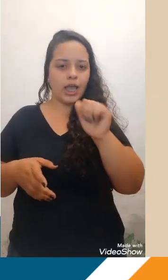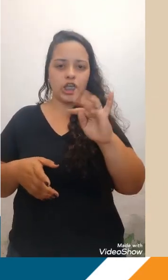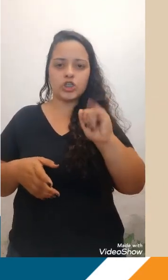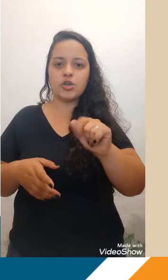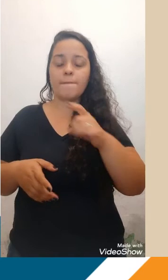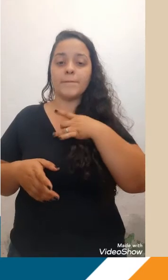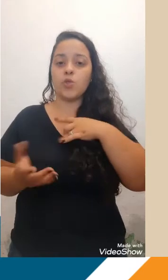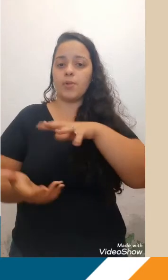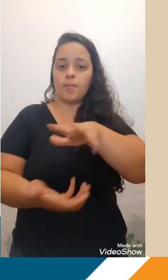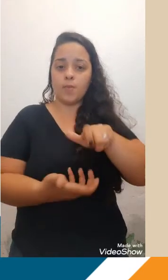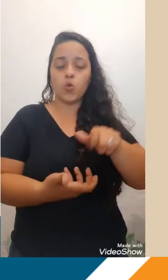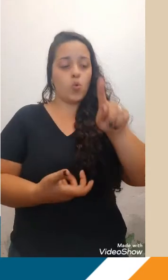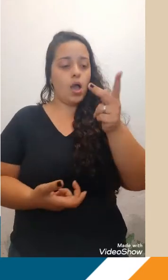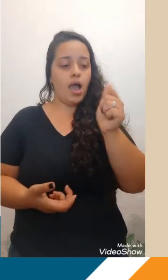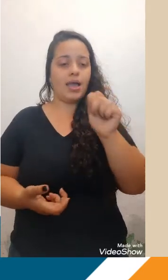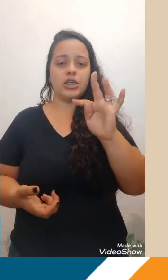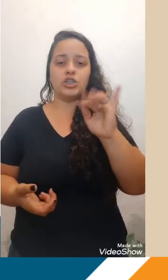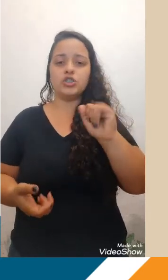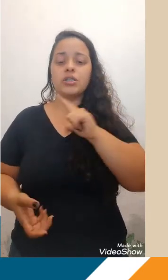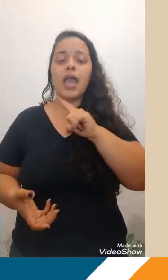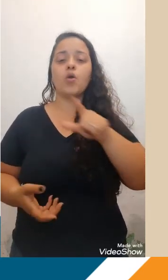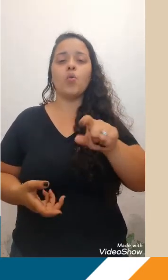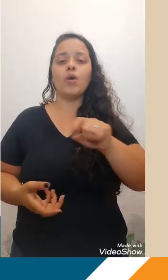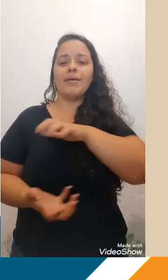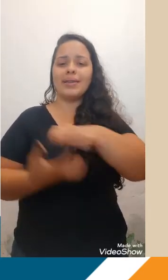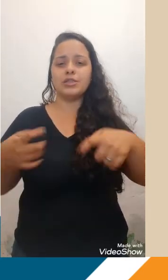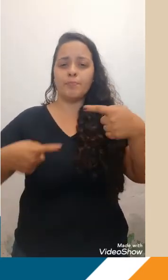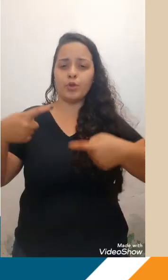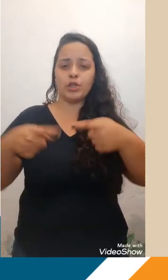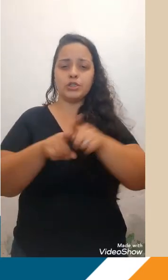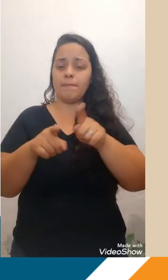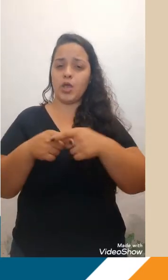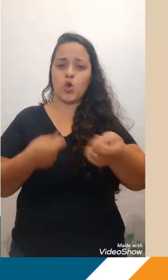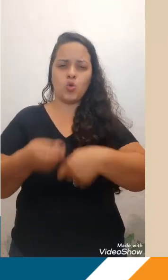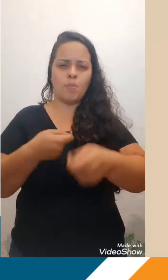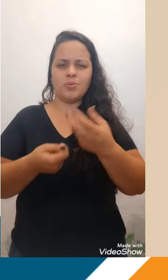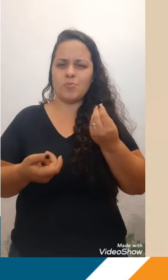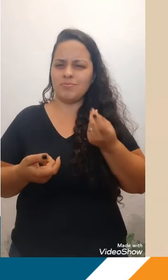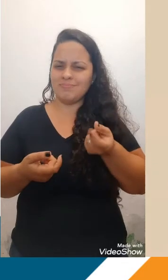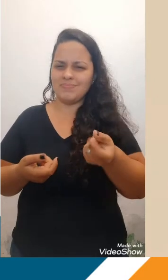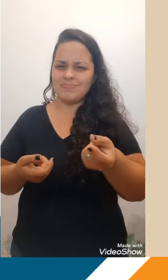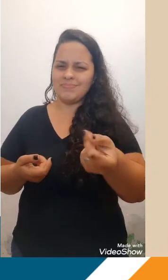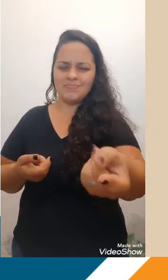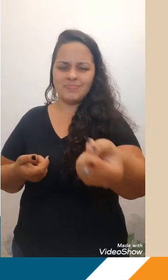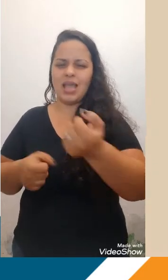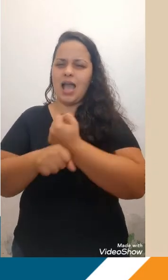o Haiti enfrentou uma crise política e econômica que perdurou por muitos